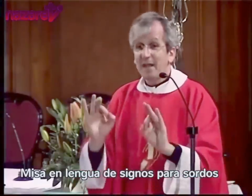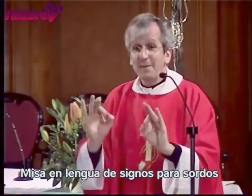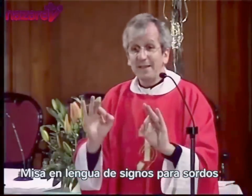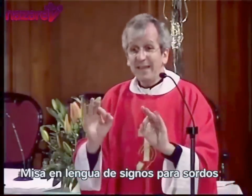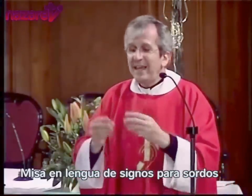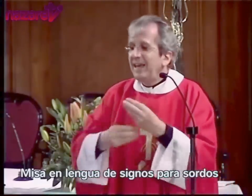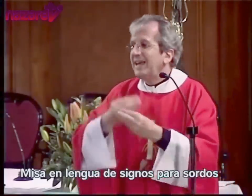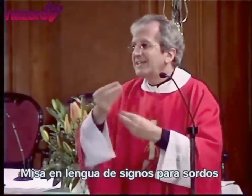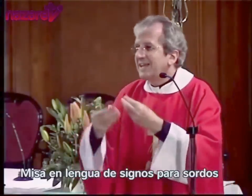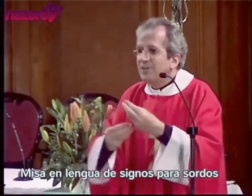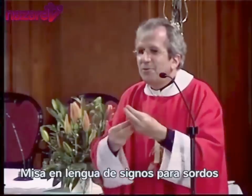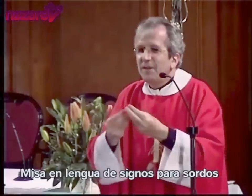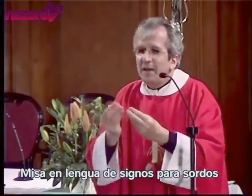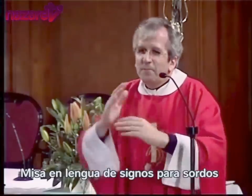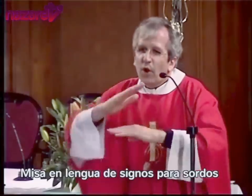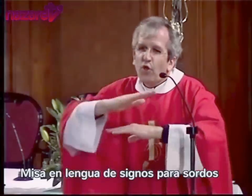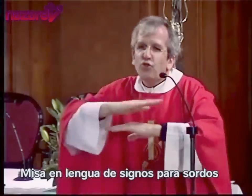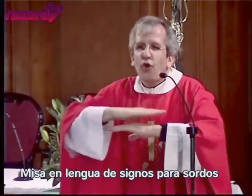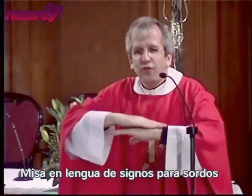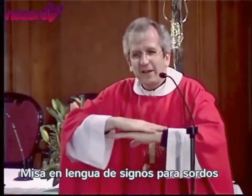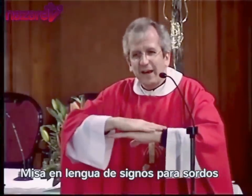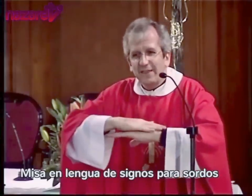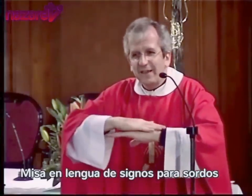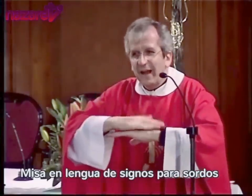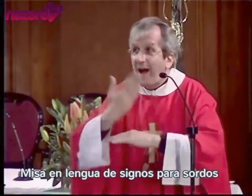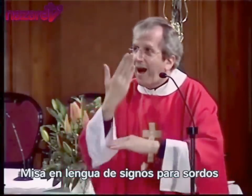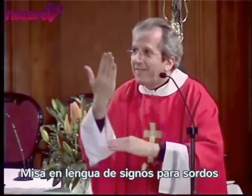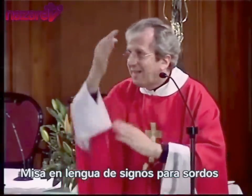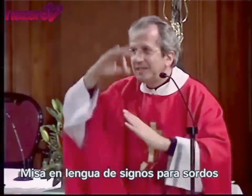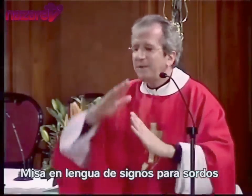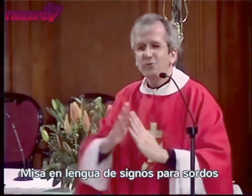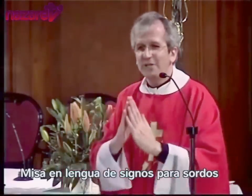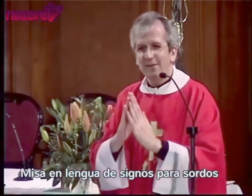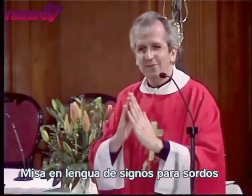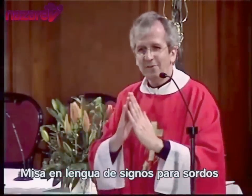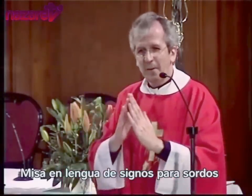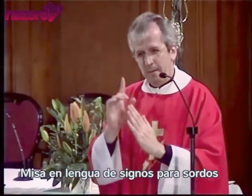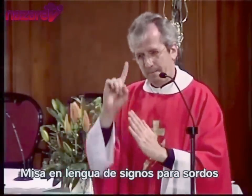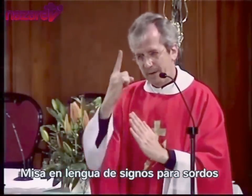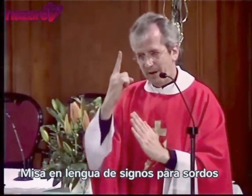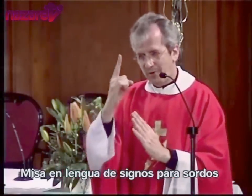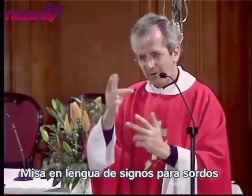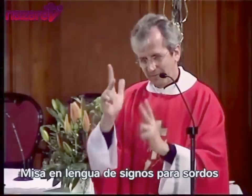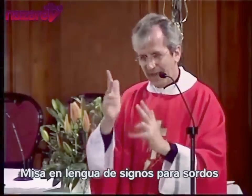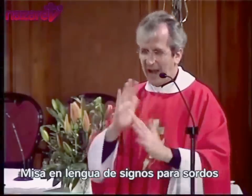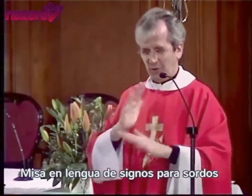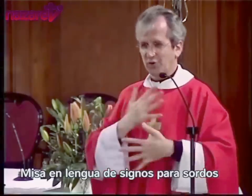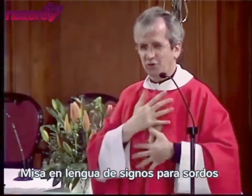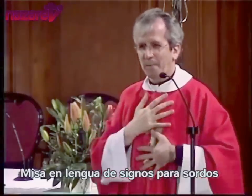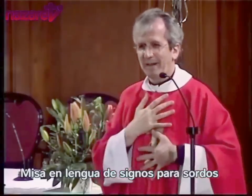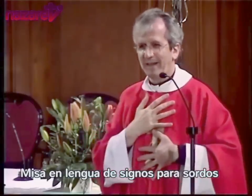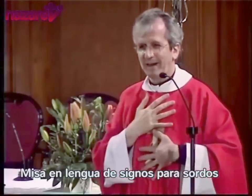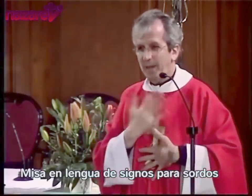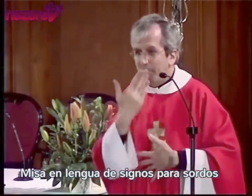hoy especialmente esa actitud de docilidad ante el Espíritu Santo, primero